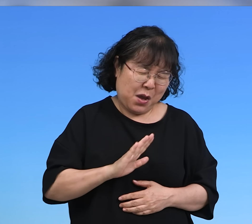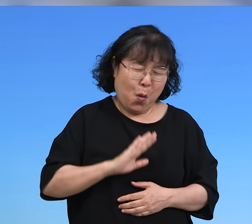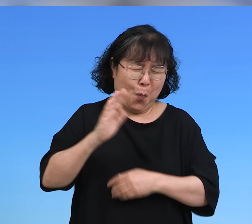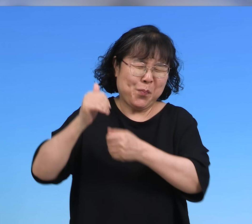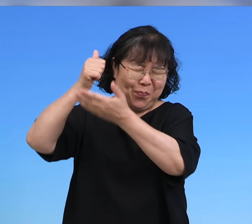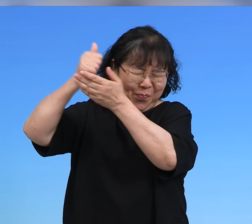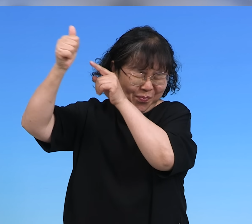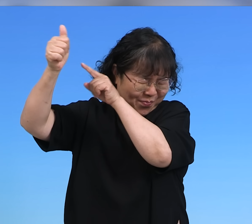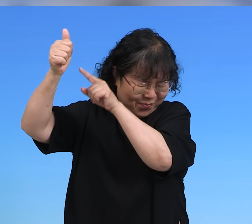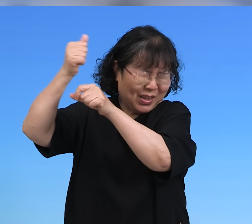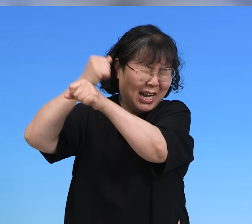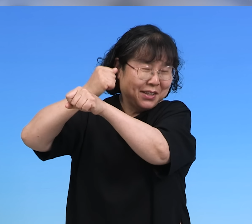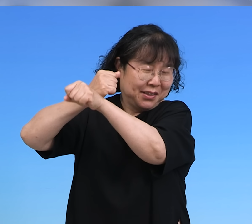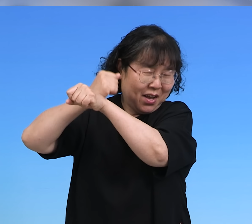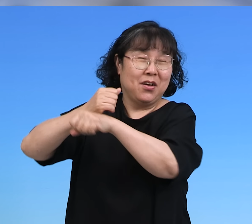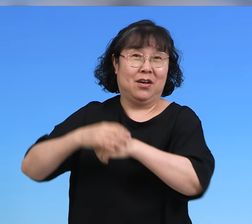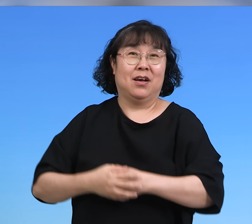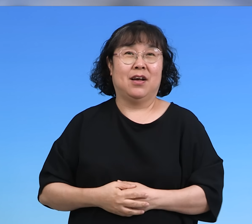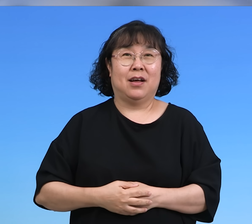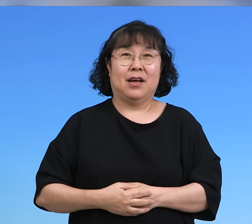게 중요합니다.